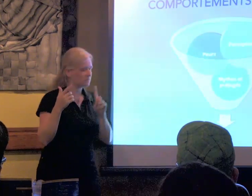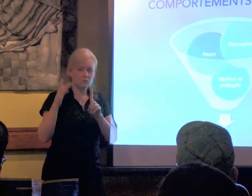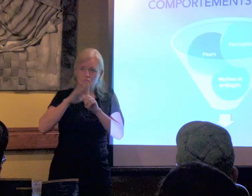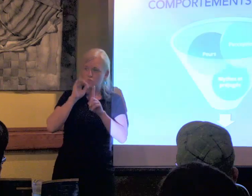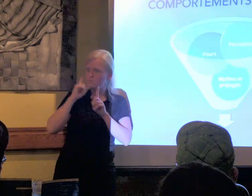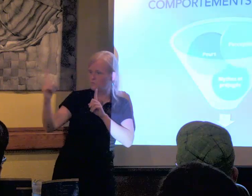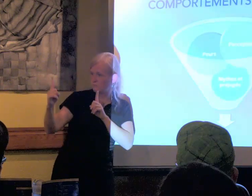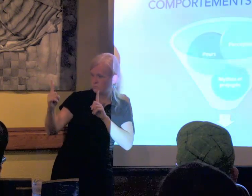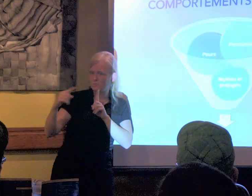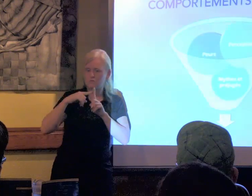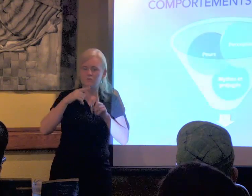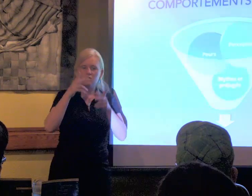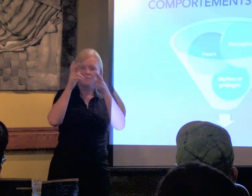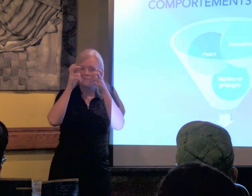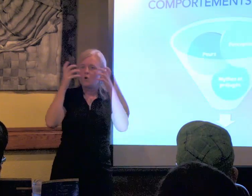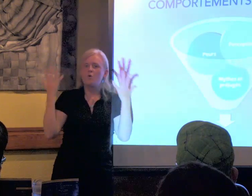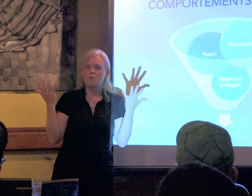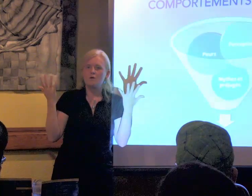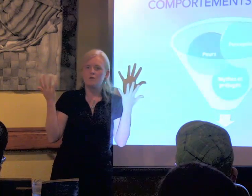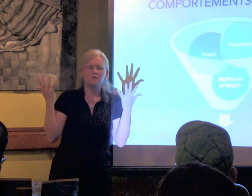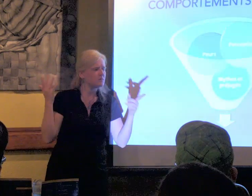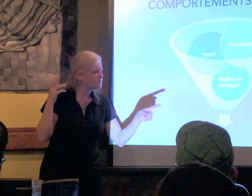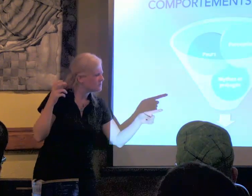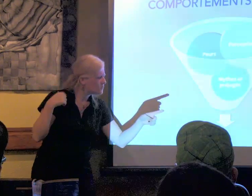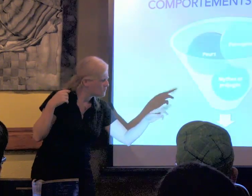perceptions, premièrement. Les entendants